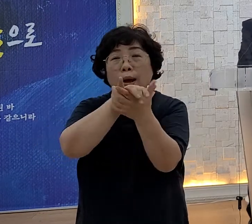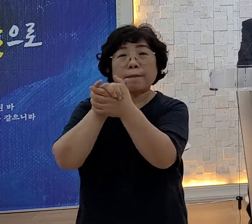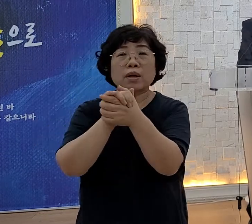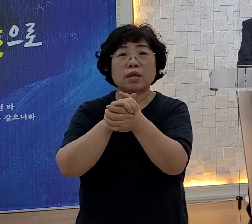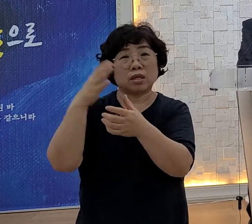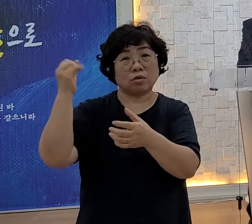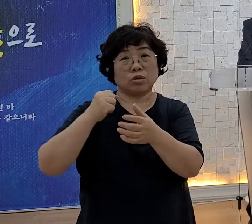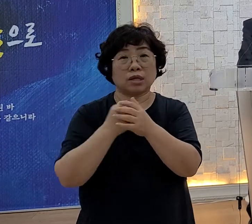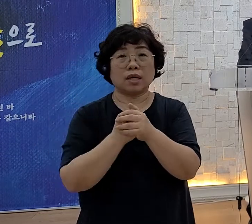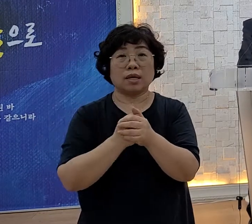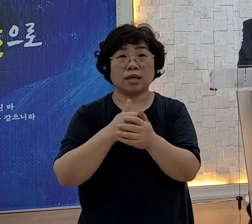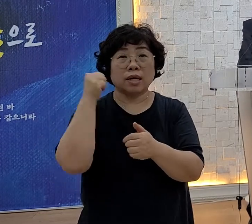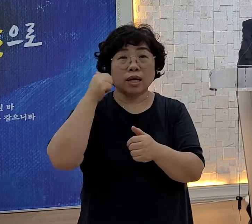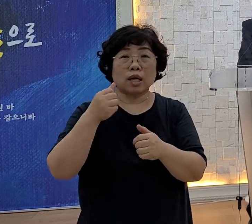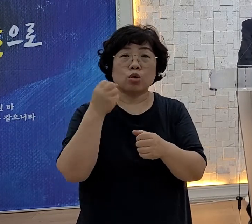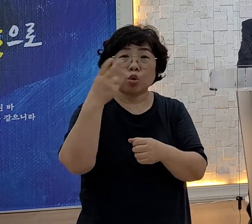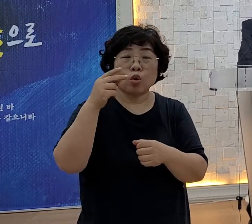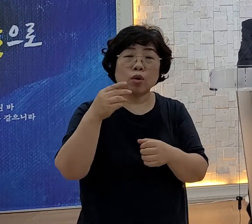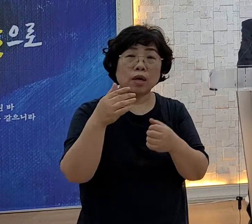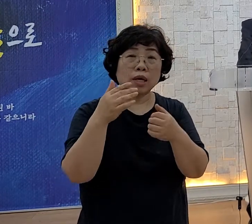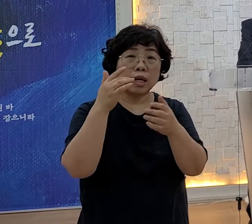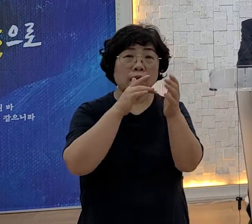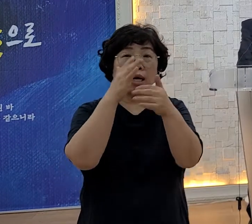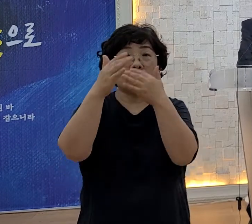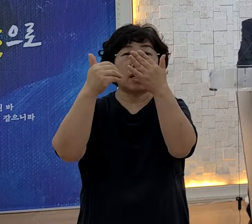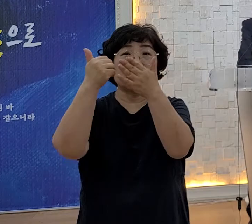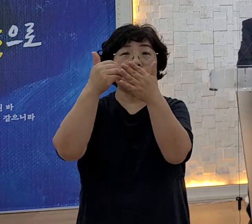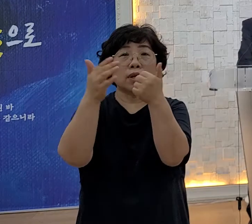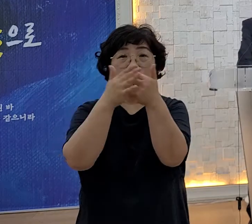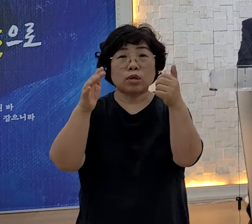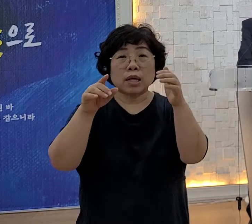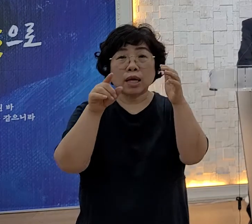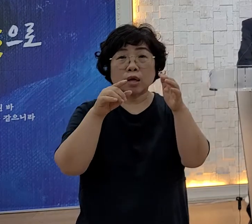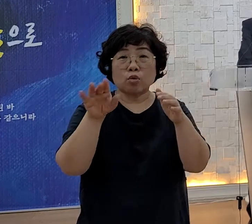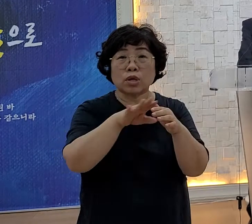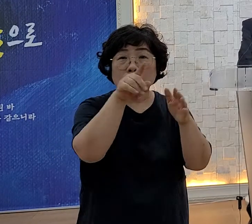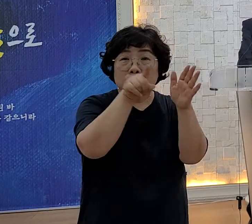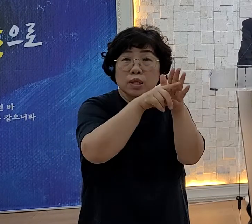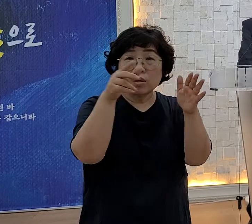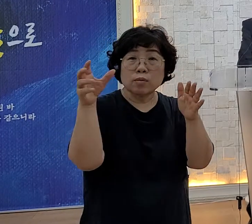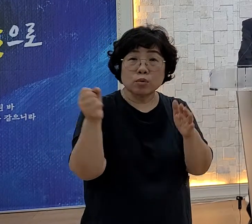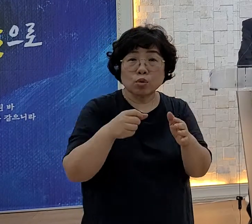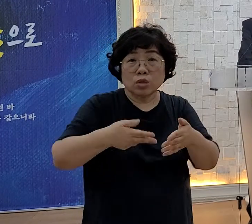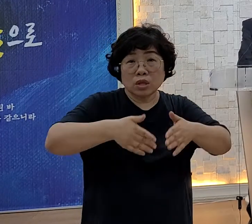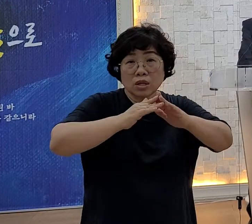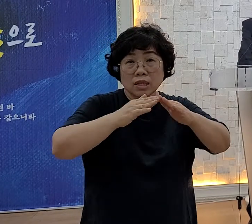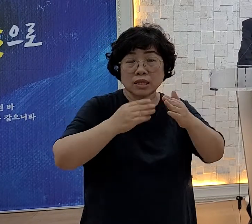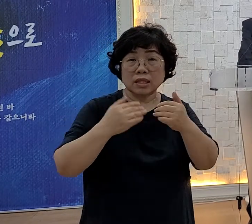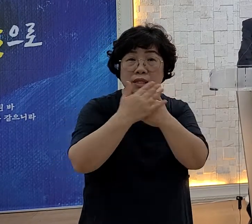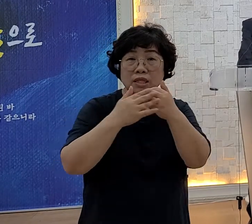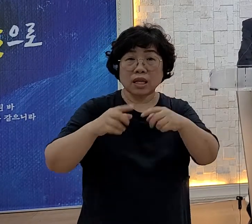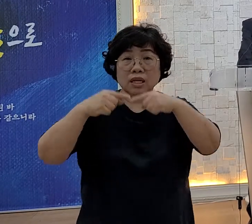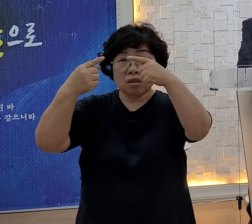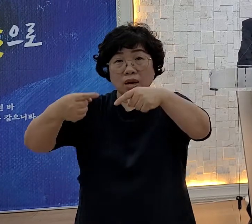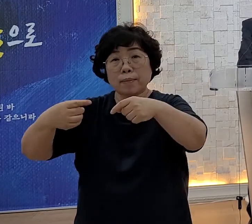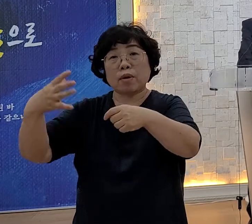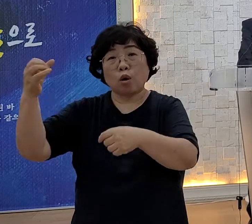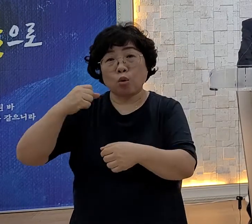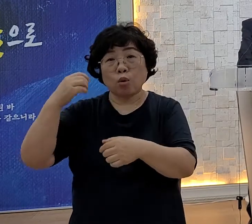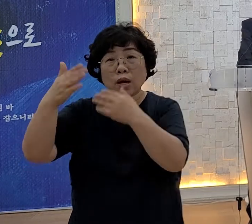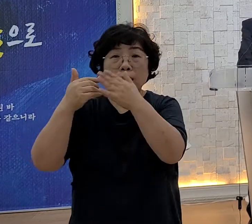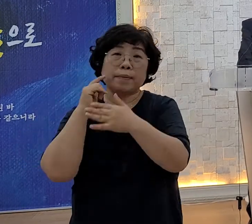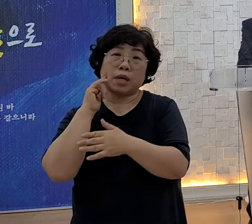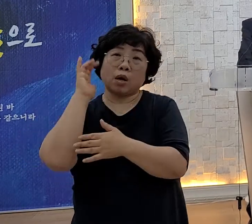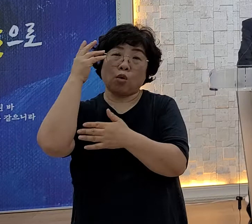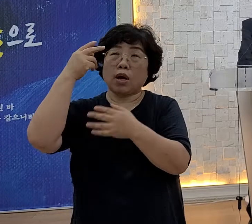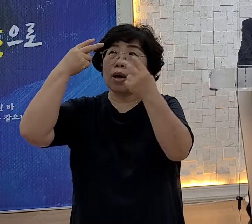하나님과 화평을 누리자. 또한 그로 말미암아 우리가 믿음으로 서 있는 이 은혜에 들어감을 얻었으며